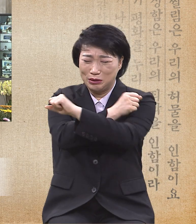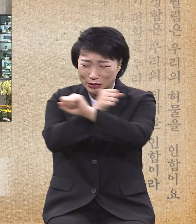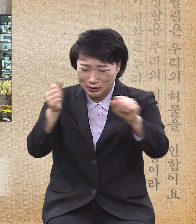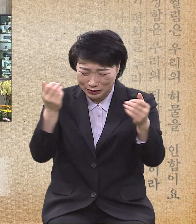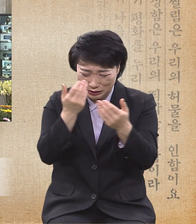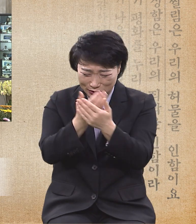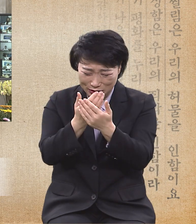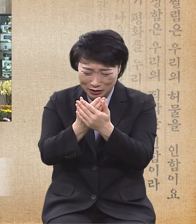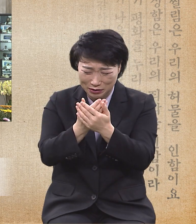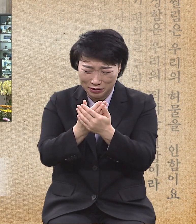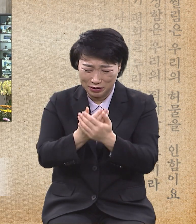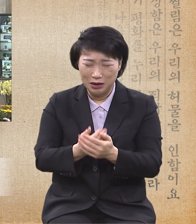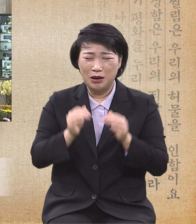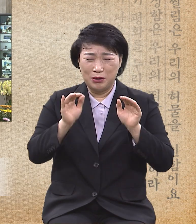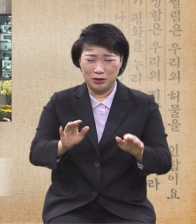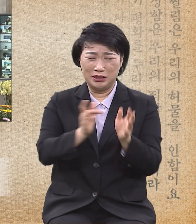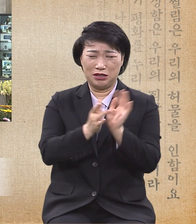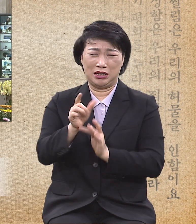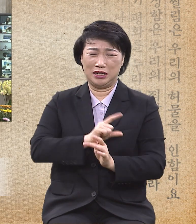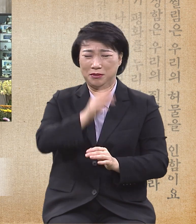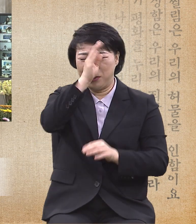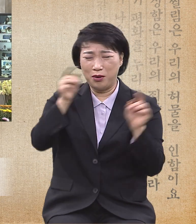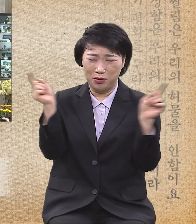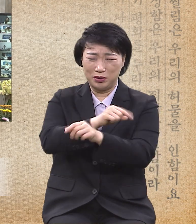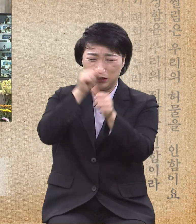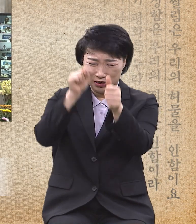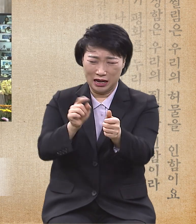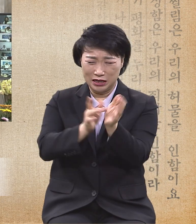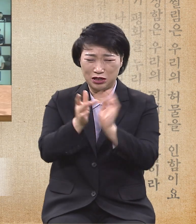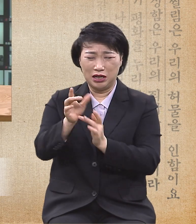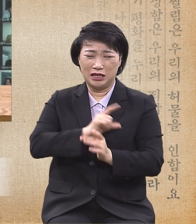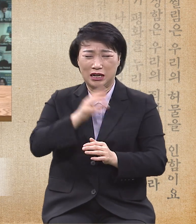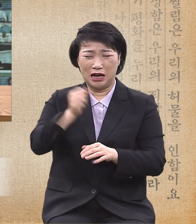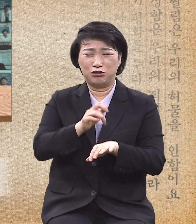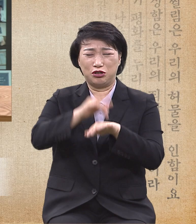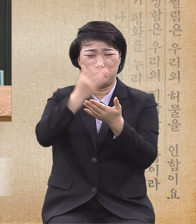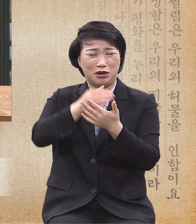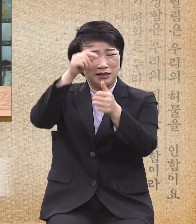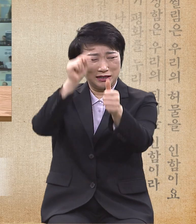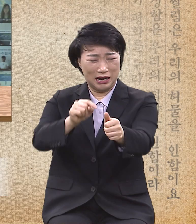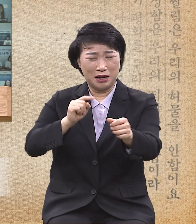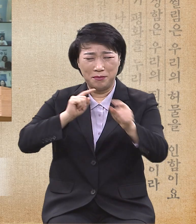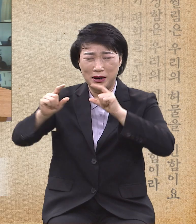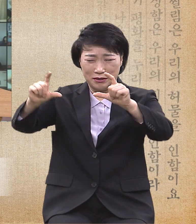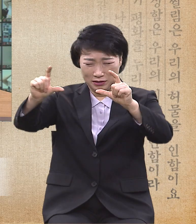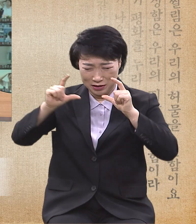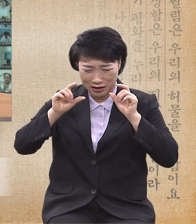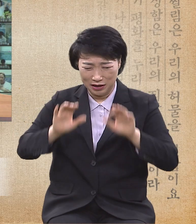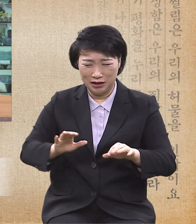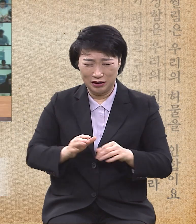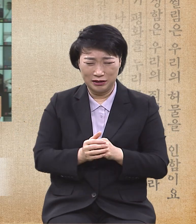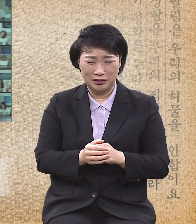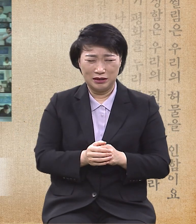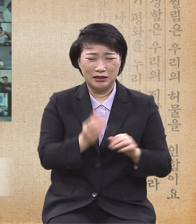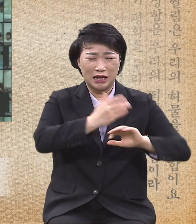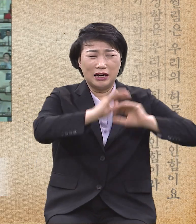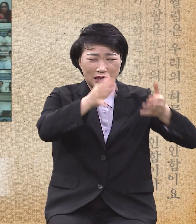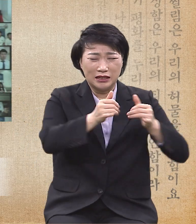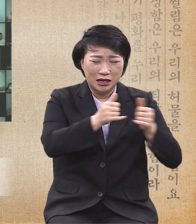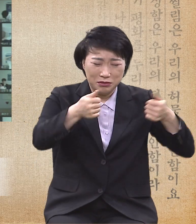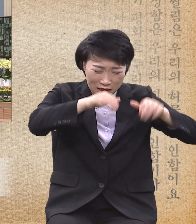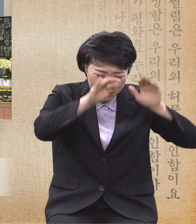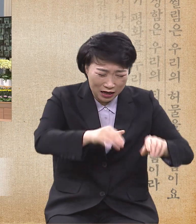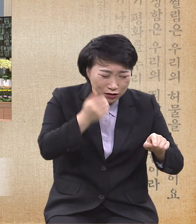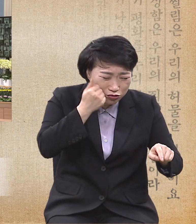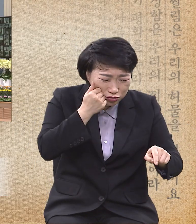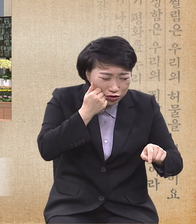용서하시옵소서. 내 이름으로 병 고쳐라. 내 이름으로 귀신을 쫓아내라. 이방인의 제사는